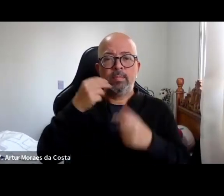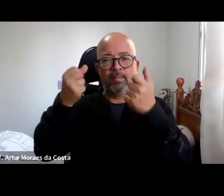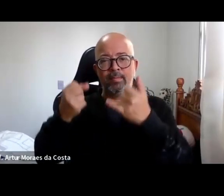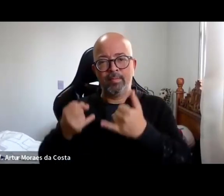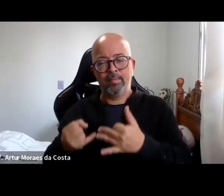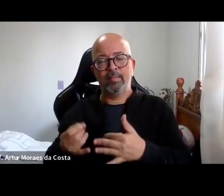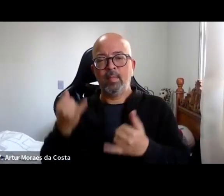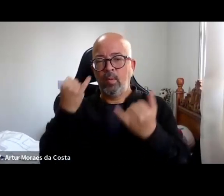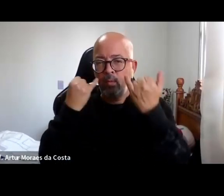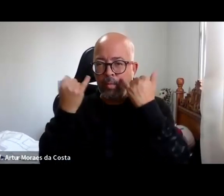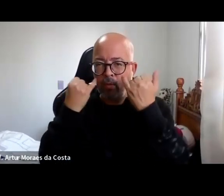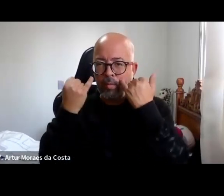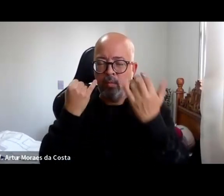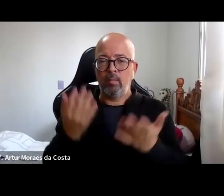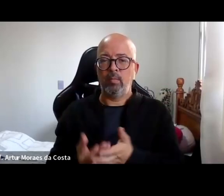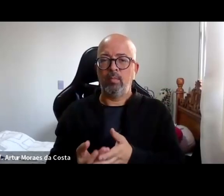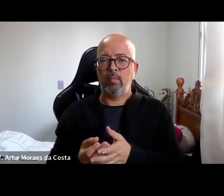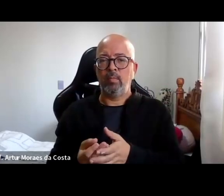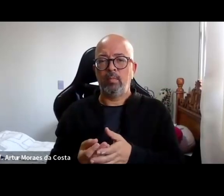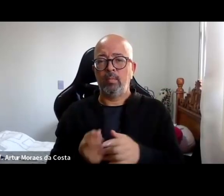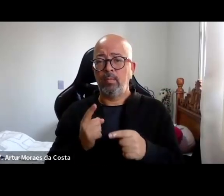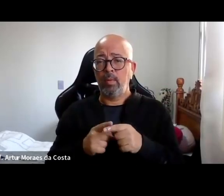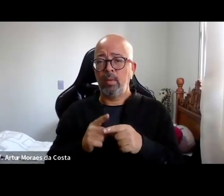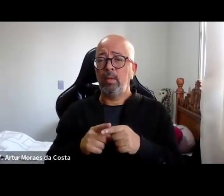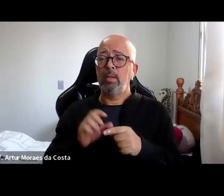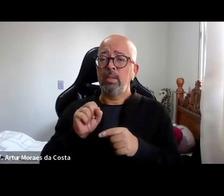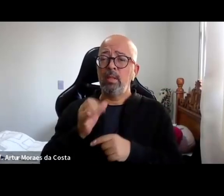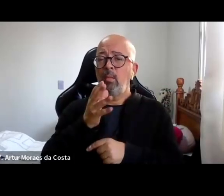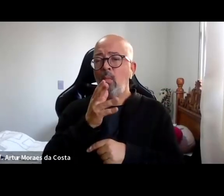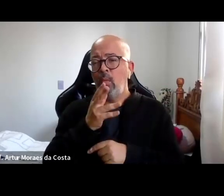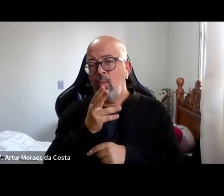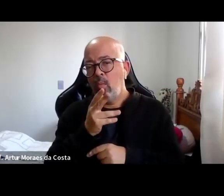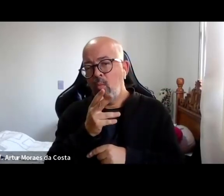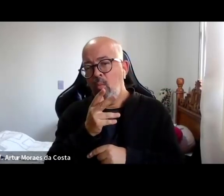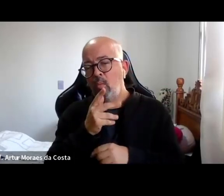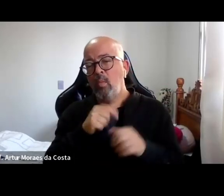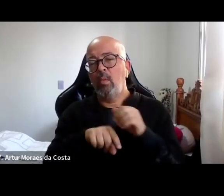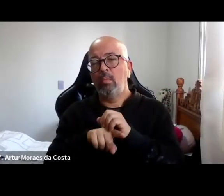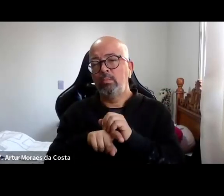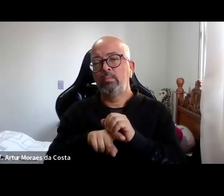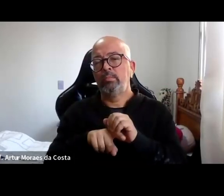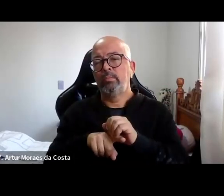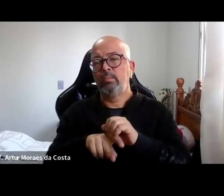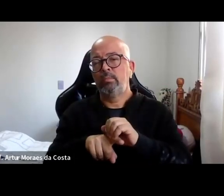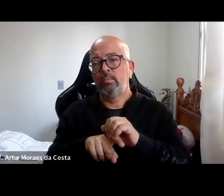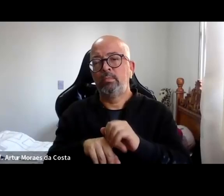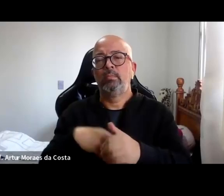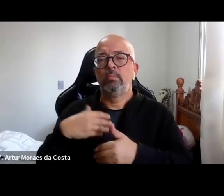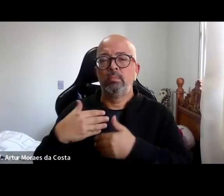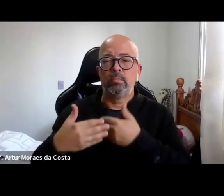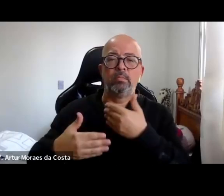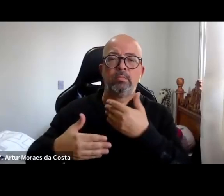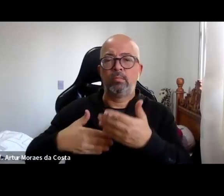lenta para poder tener el tiempo suficiente como tener un control remoto y poder